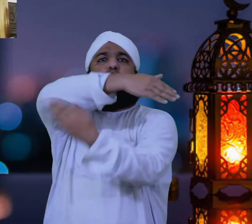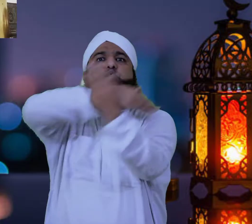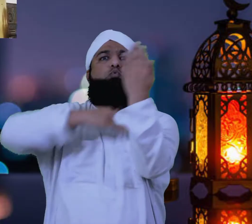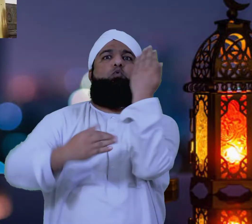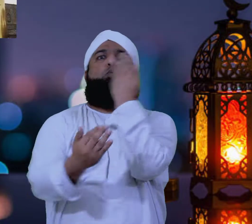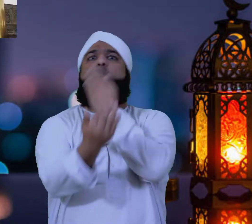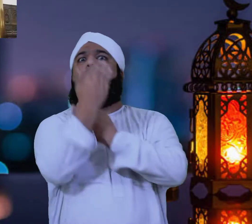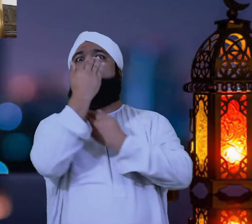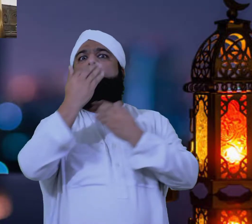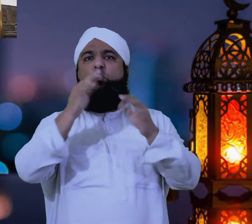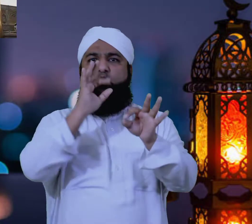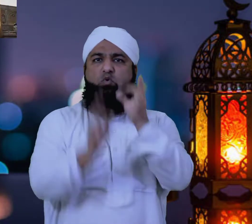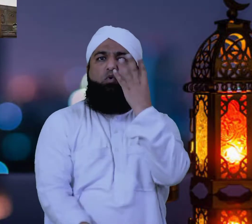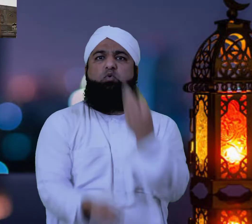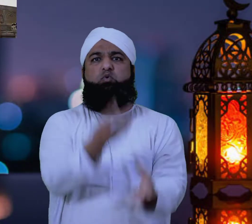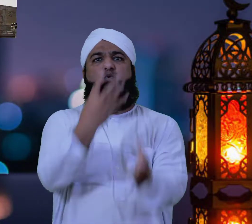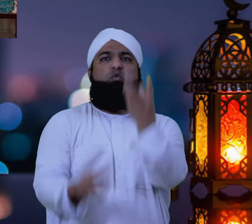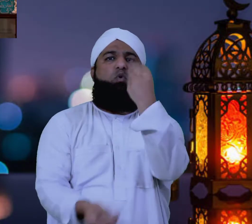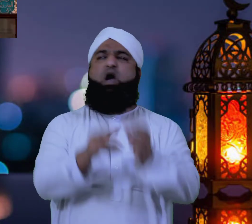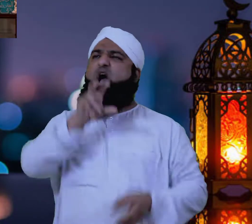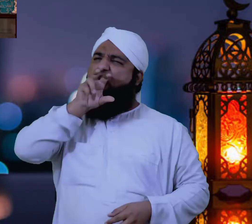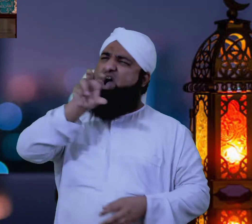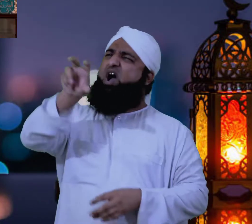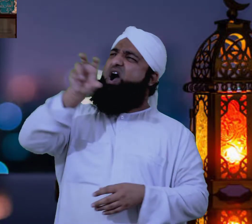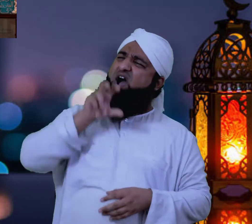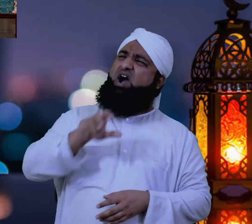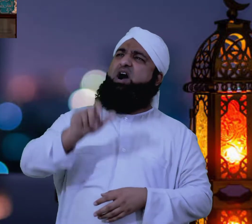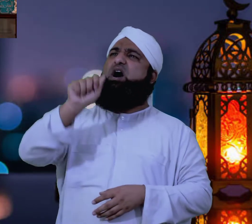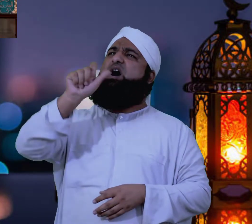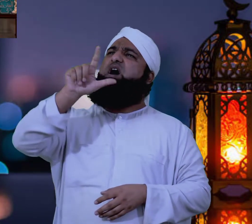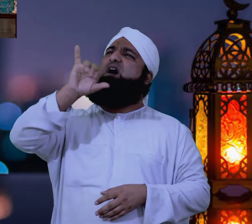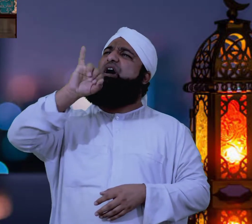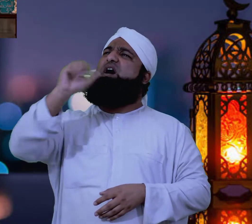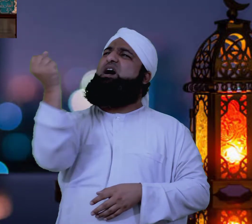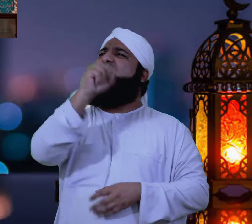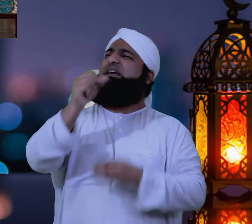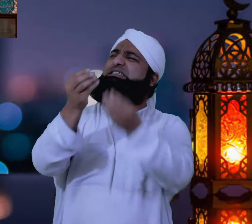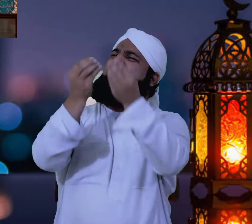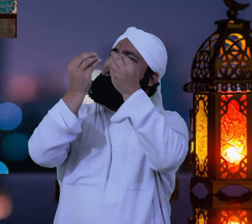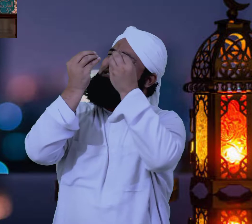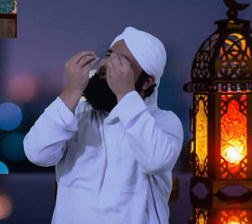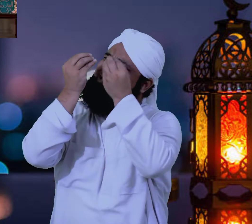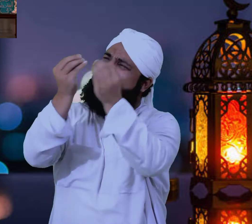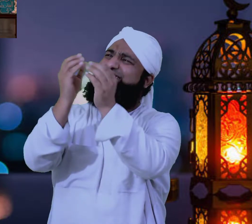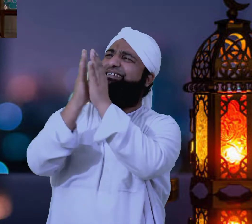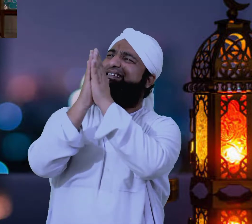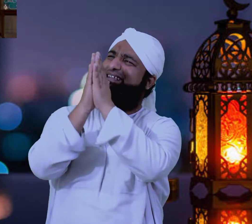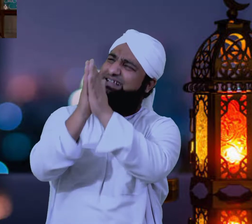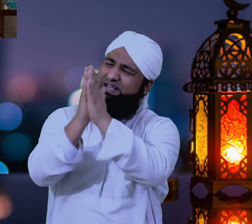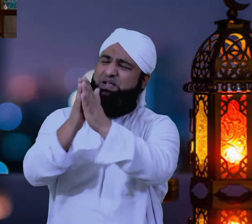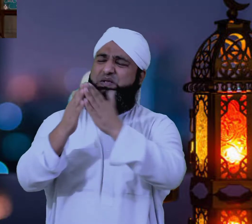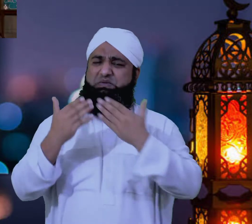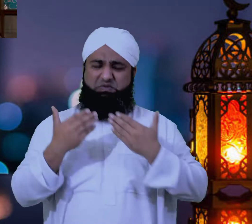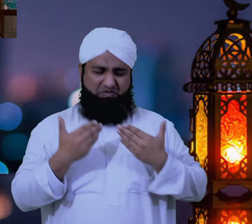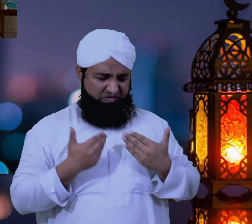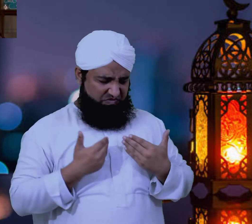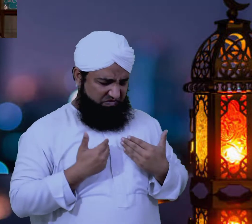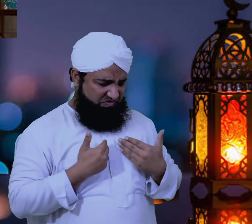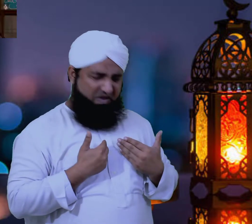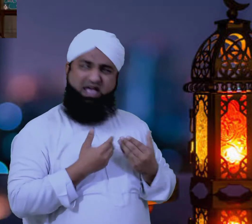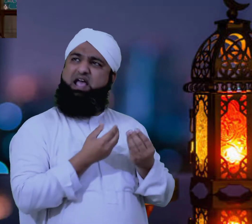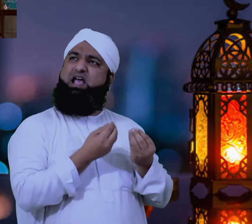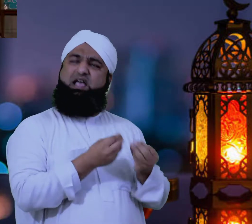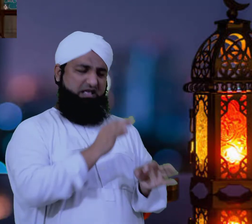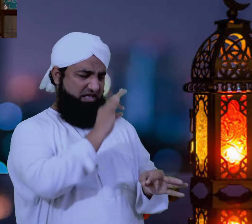میں عرض کر رہا ہے، یا علی انا غریق فی النار وحریق فی النار، یعنی یا